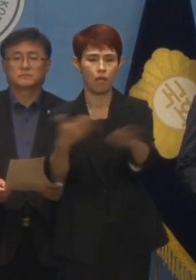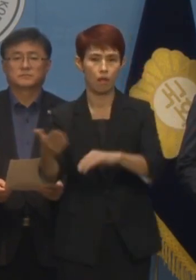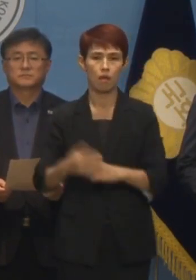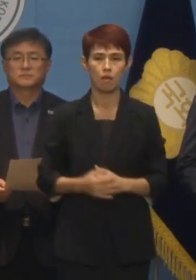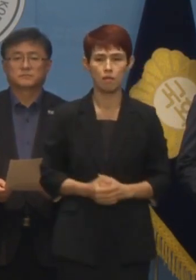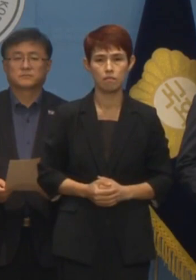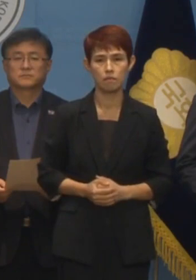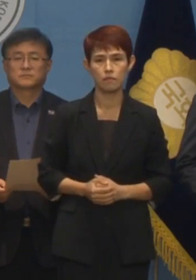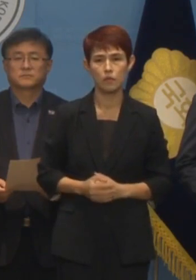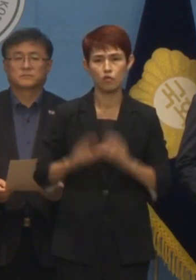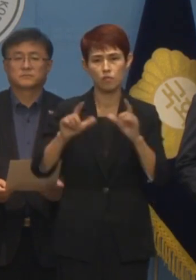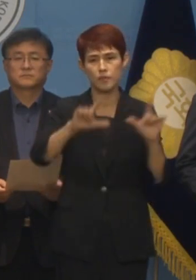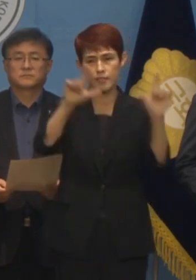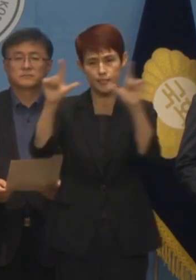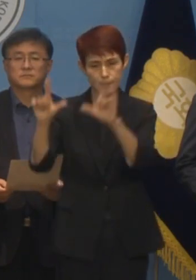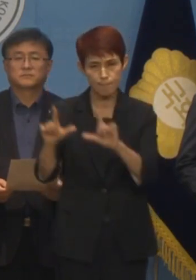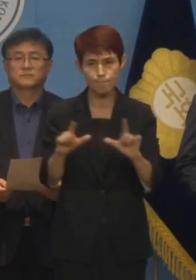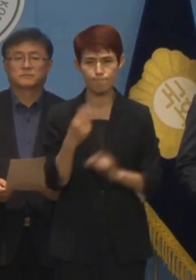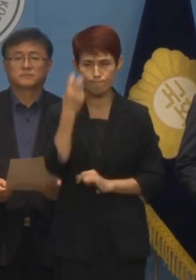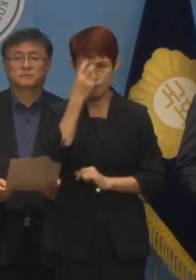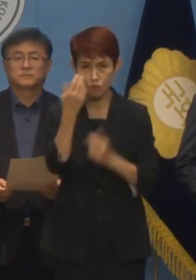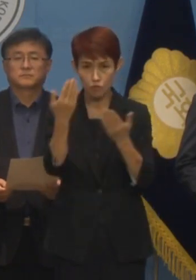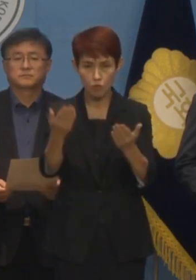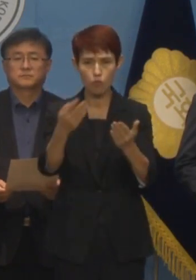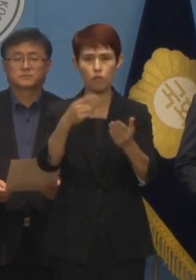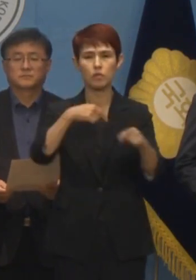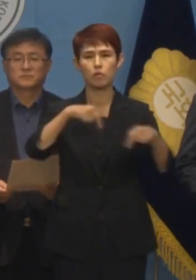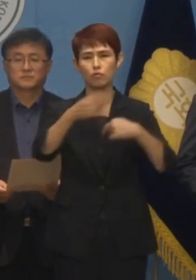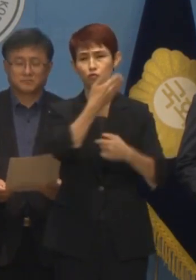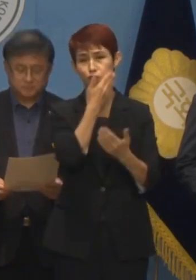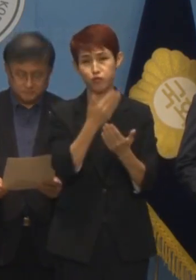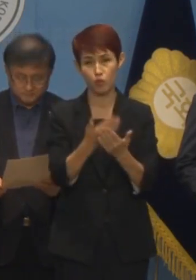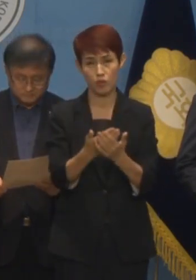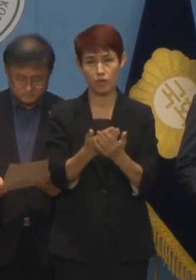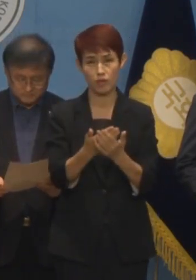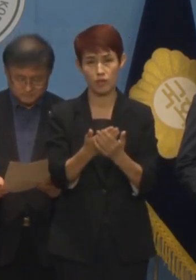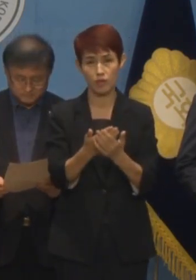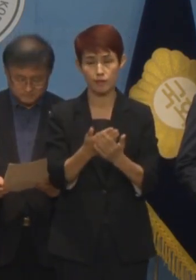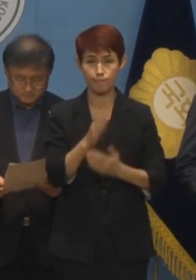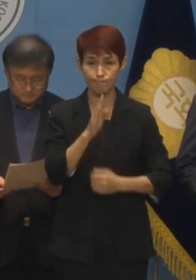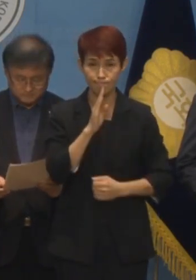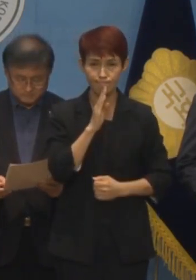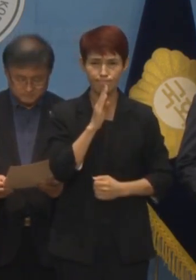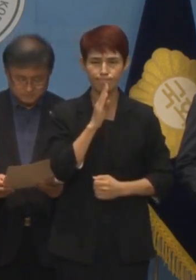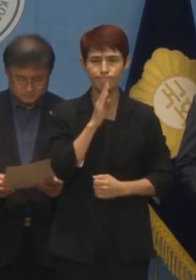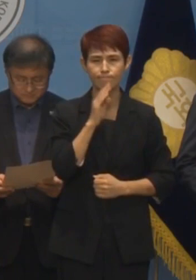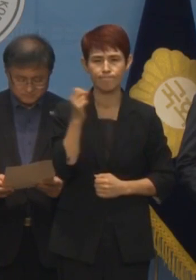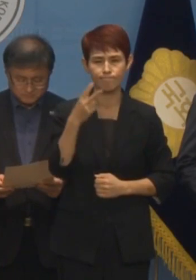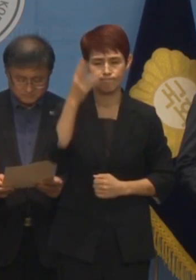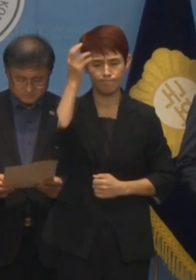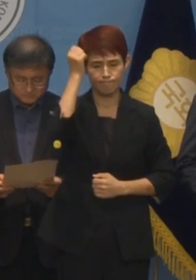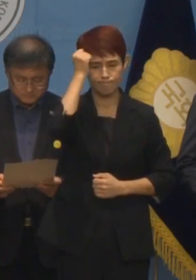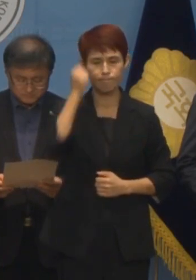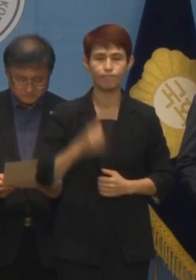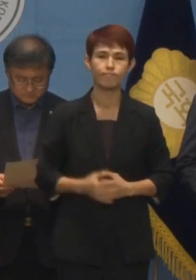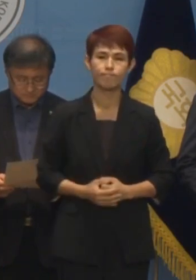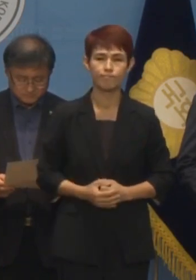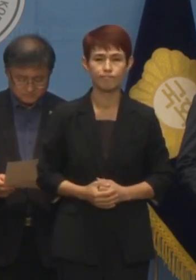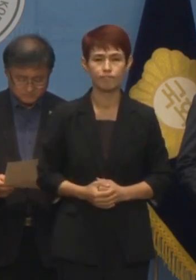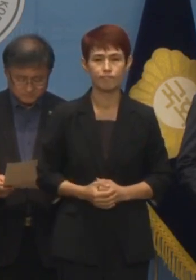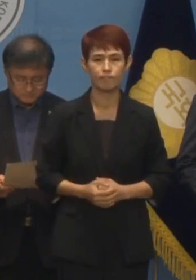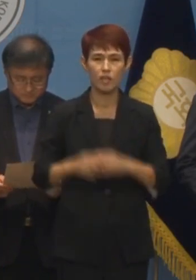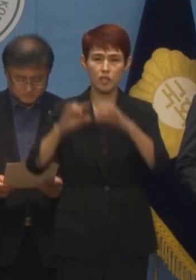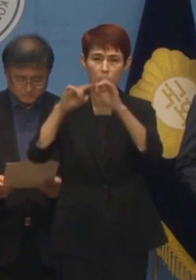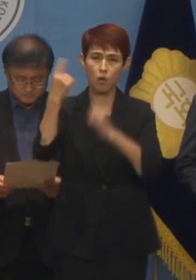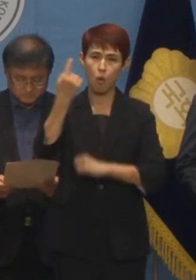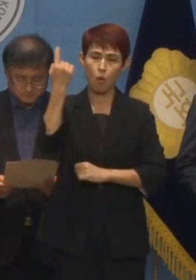국민의 생업을 살피는 것이 정치의 본분이라는 재민지산의 의미를 다시 되뇌어 봅니다.